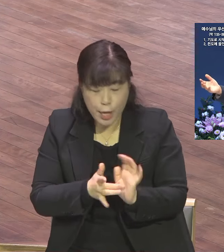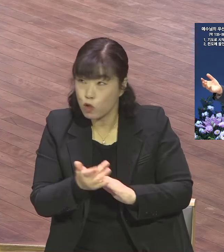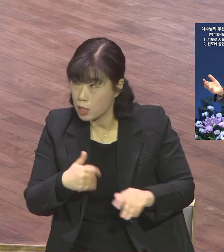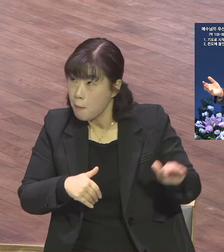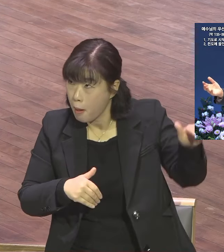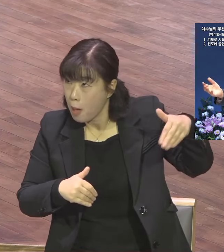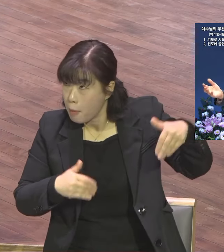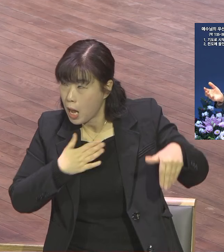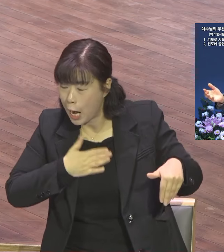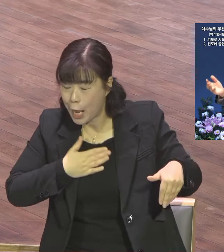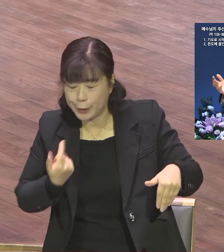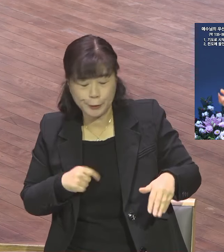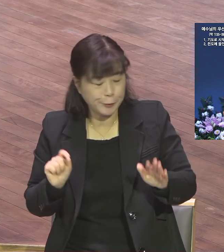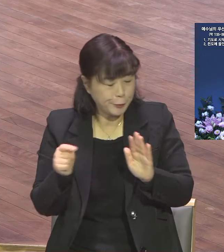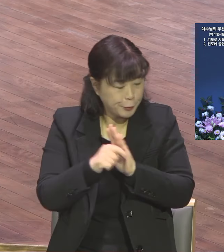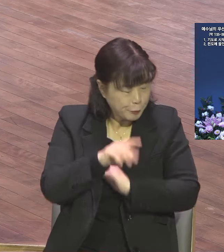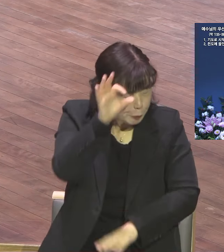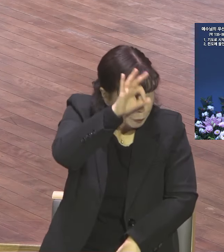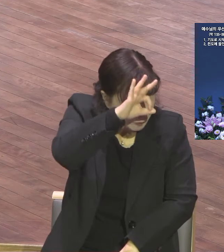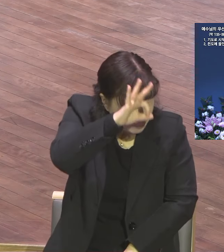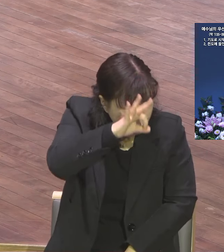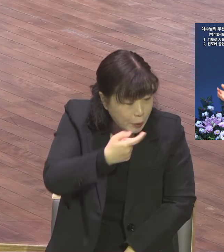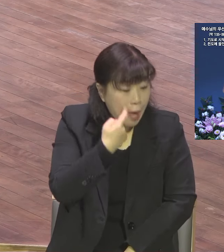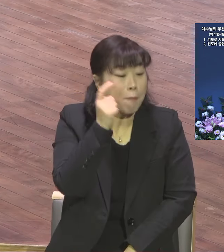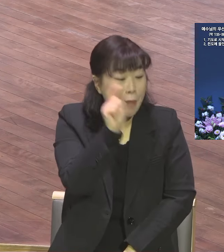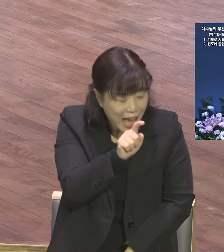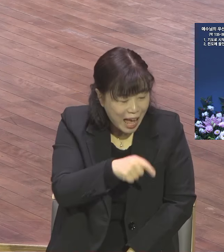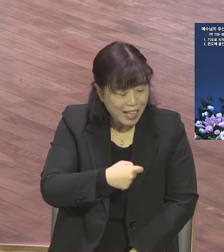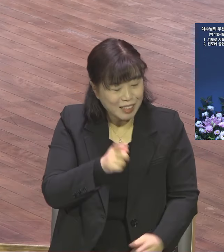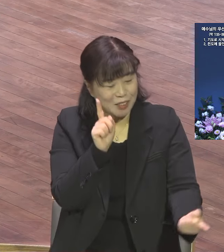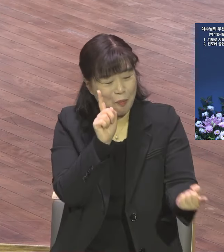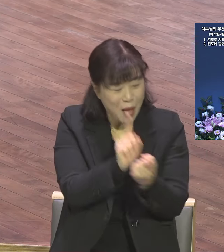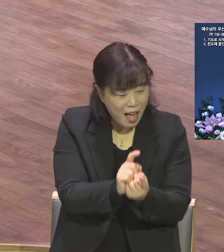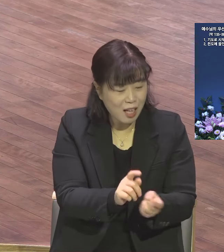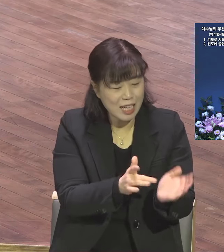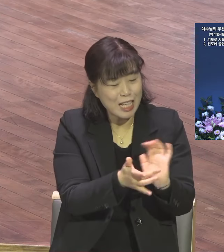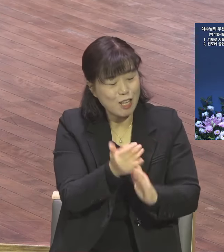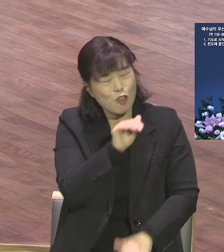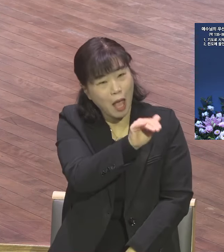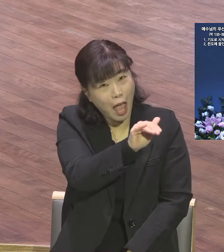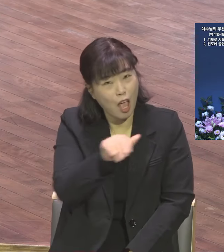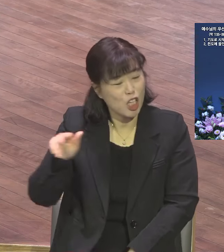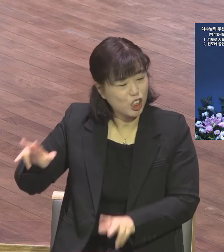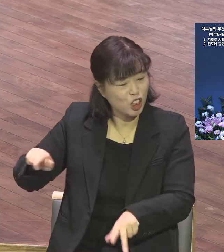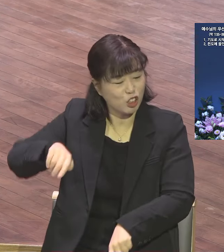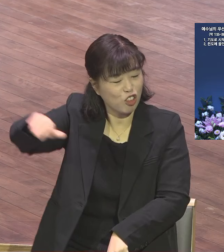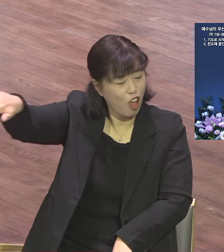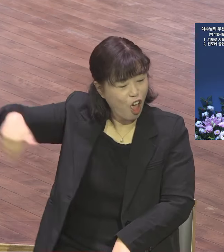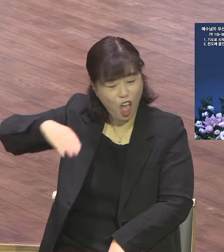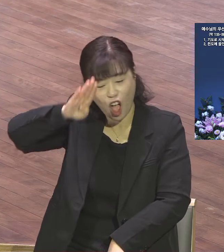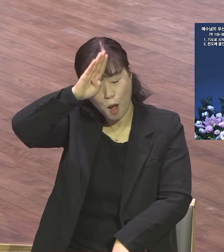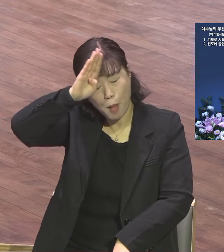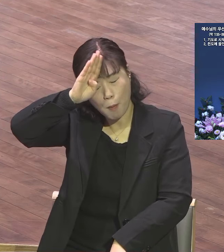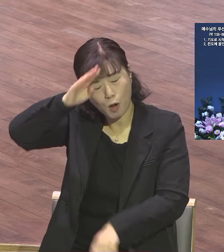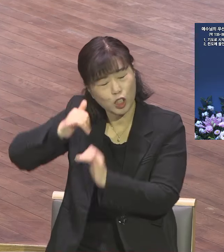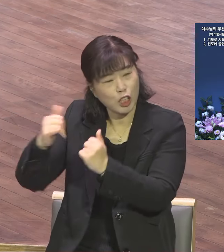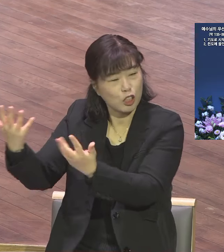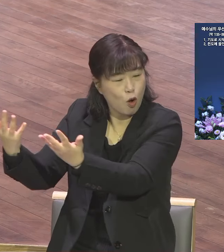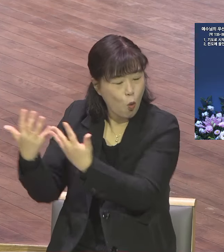수많은 사람이 지금 예수님 찾고 있습니다. 빨리 가서 만나 주시고 치료해 주세요